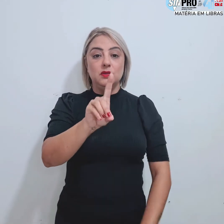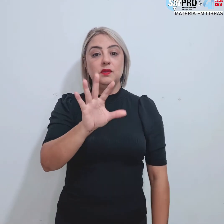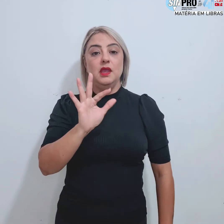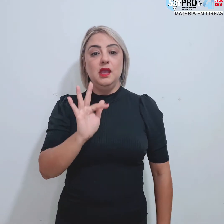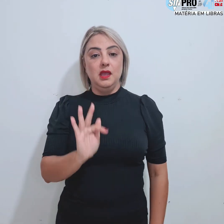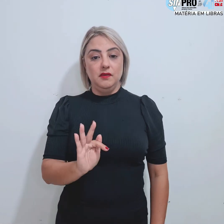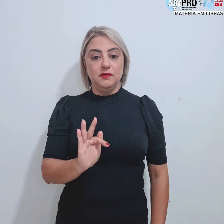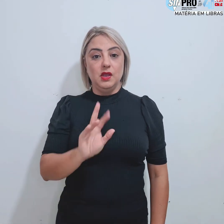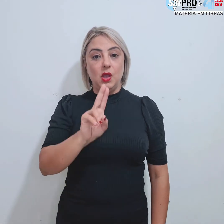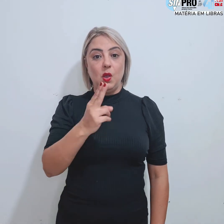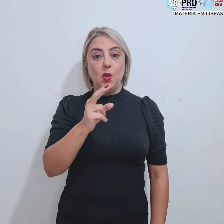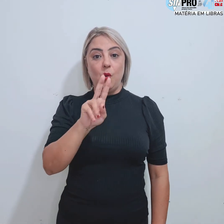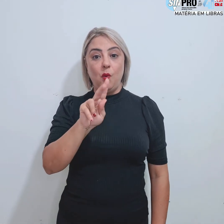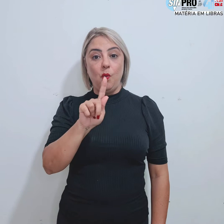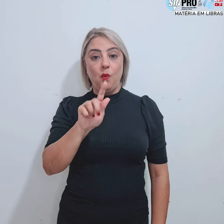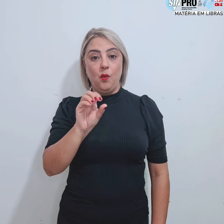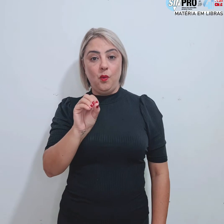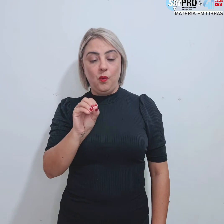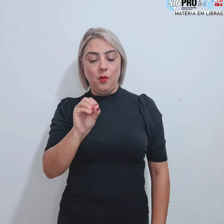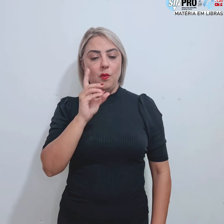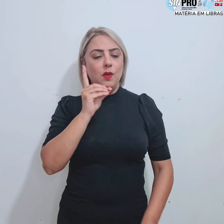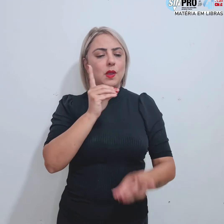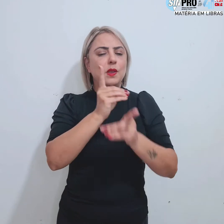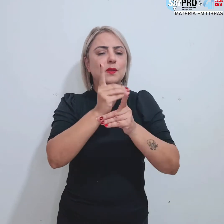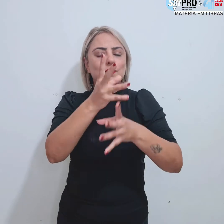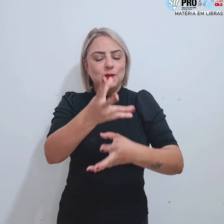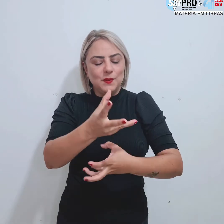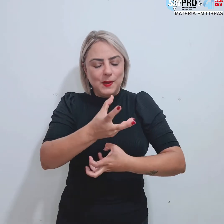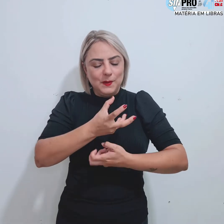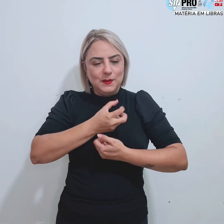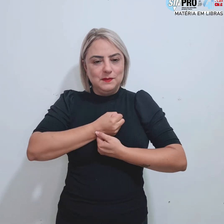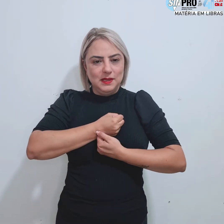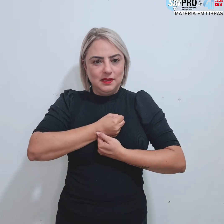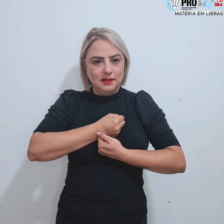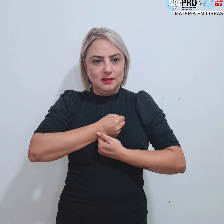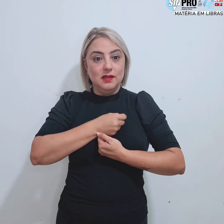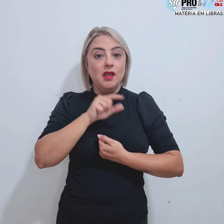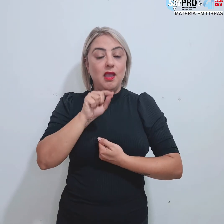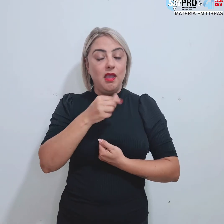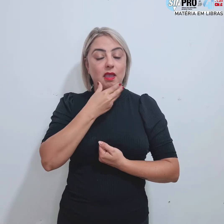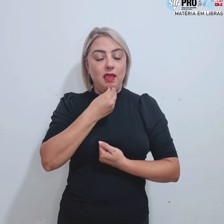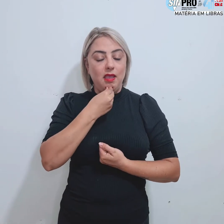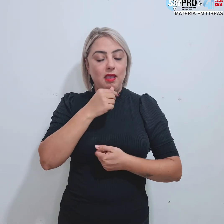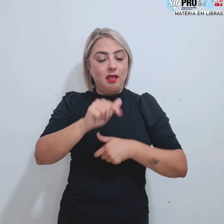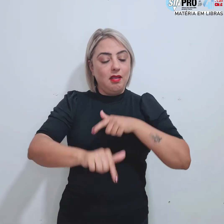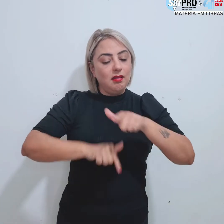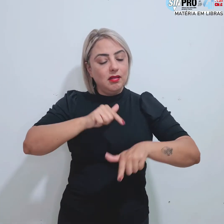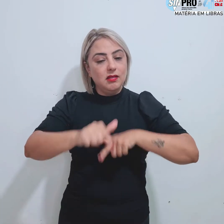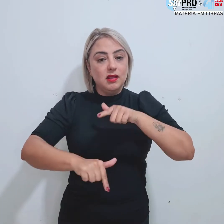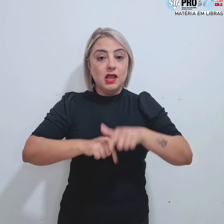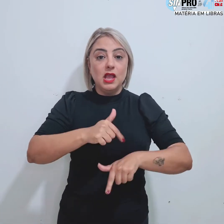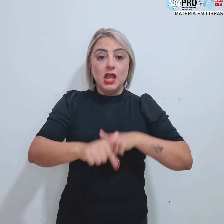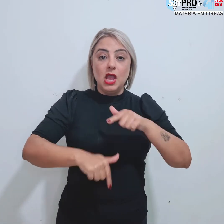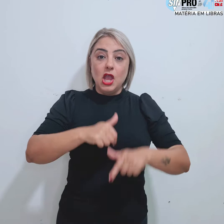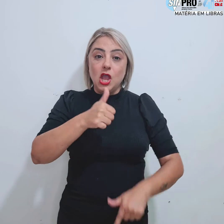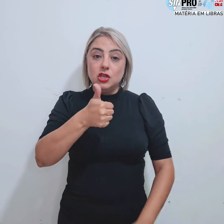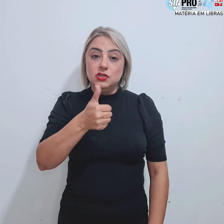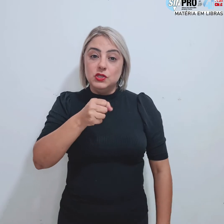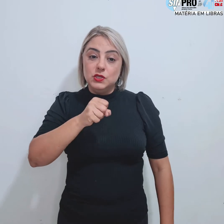Distrito Federal, Hugo Abbas, encontrou acolhimento. Ele dedica 18 dos